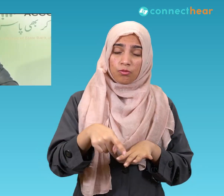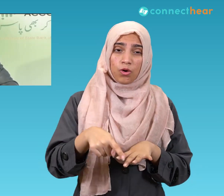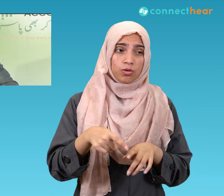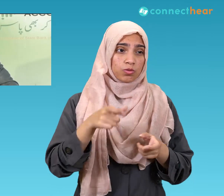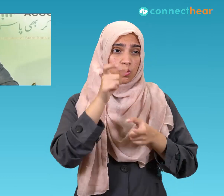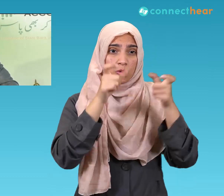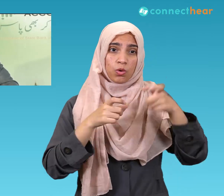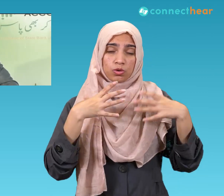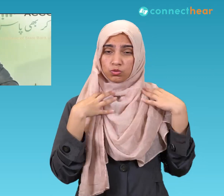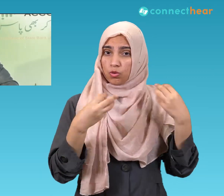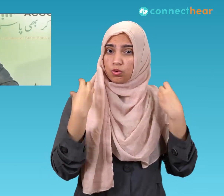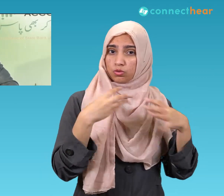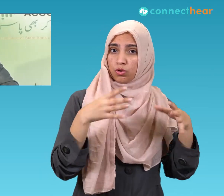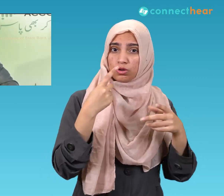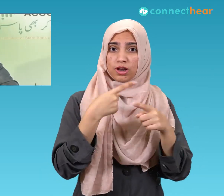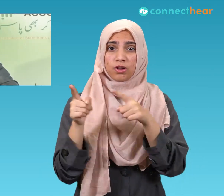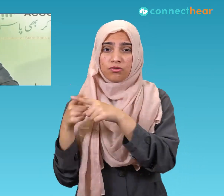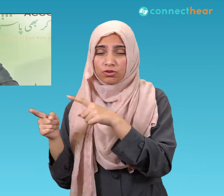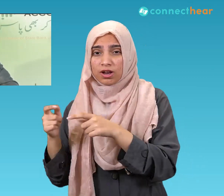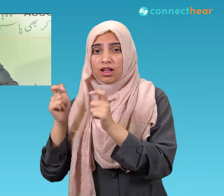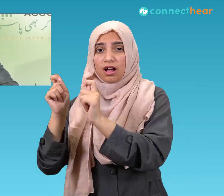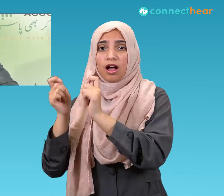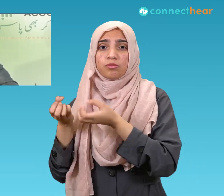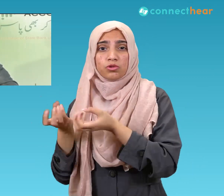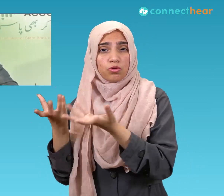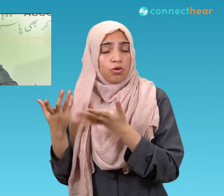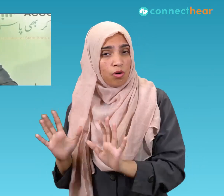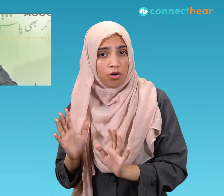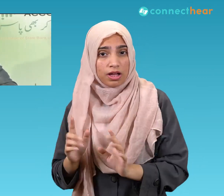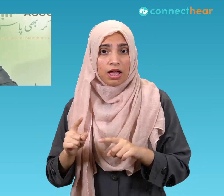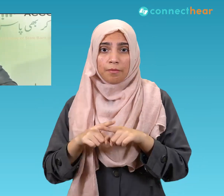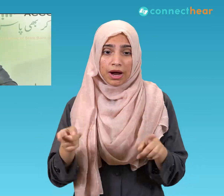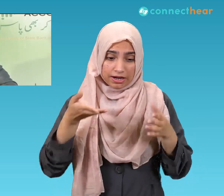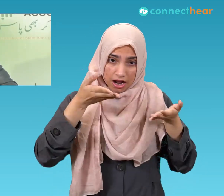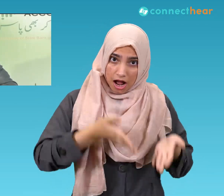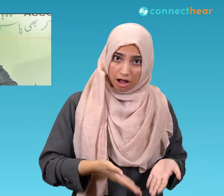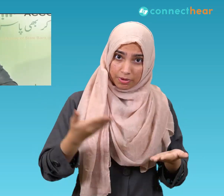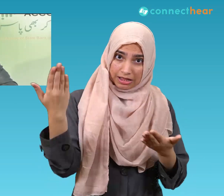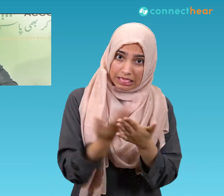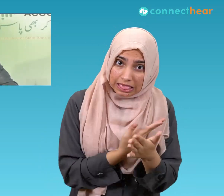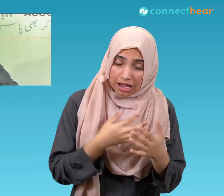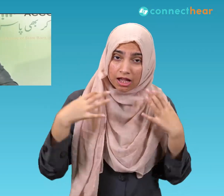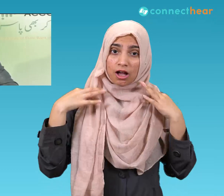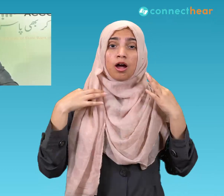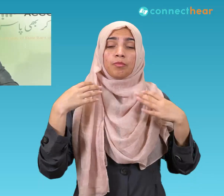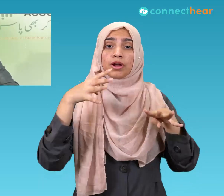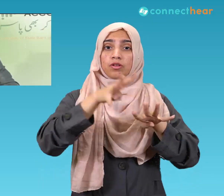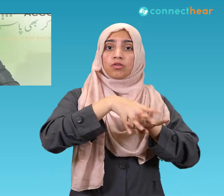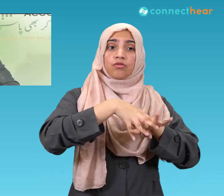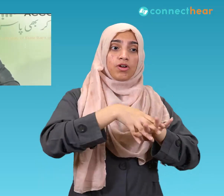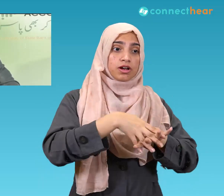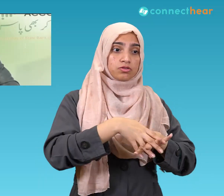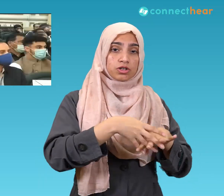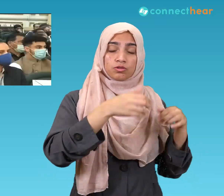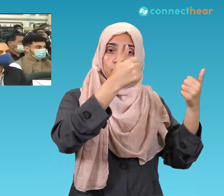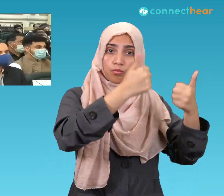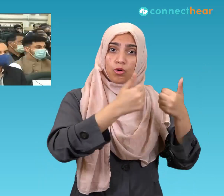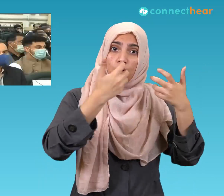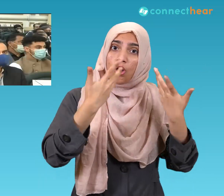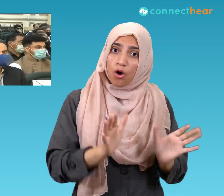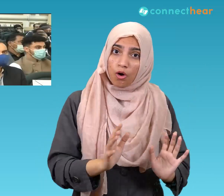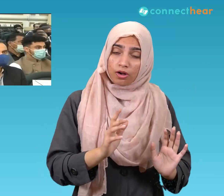تھے، آج نئی ٹیکسٹائل ملز لگ رہی ہیں. آج فیصل آباد، گجرانوالہ، سیالکوٹ